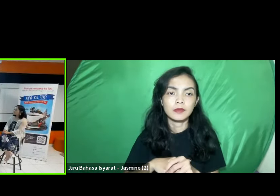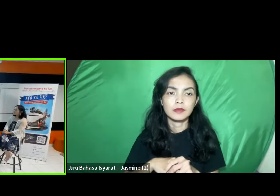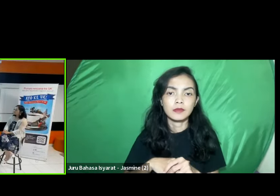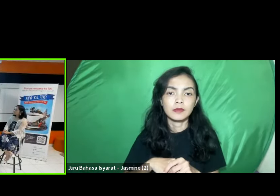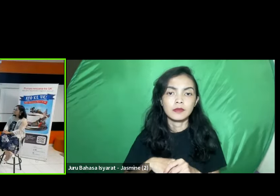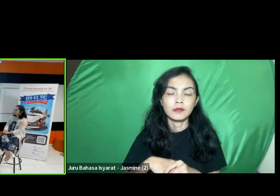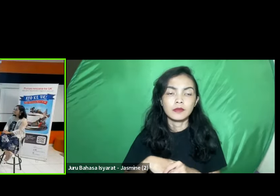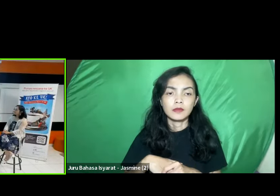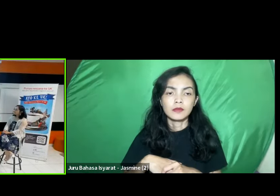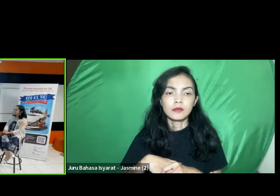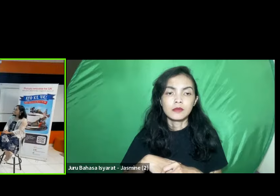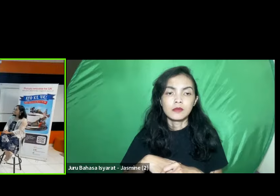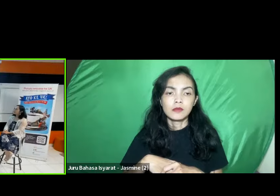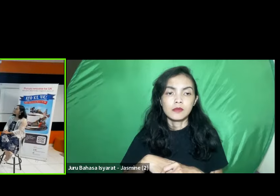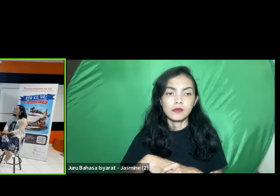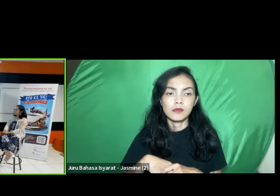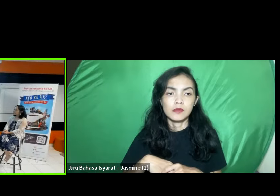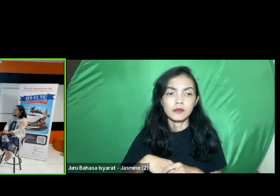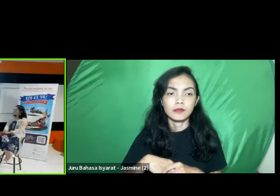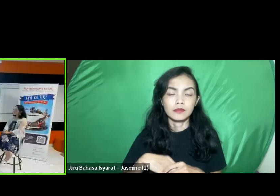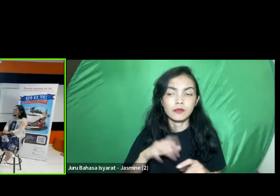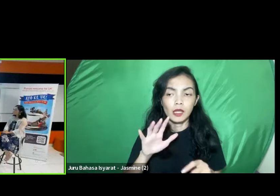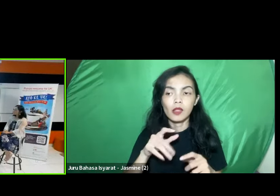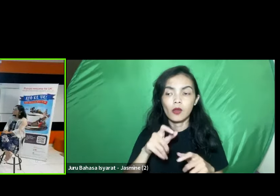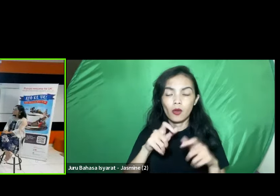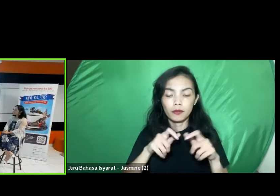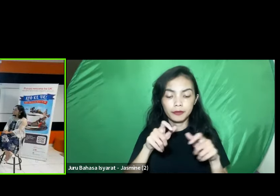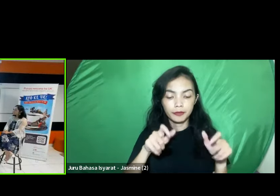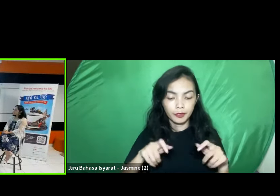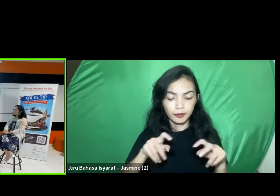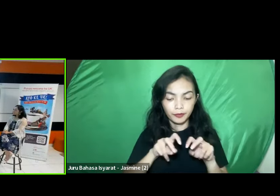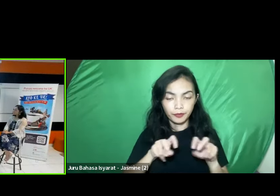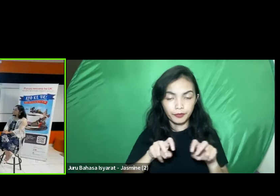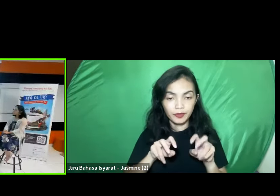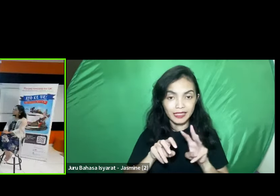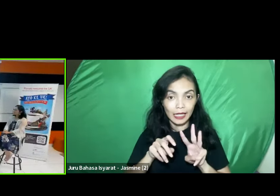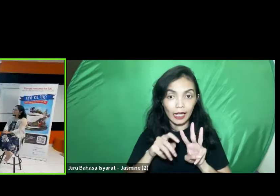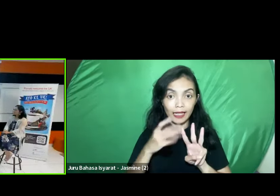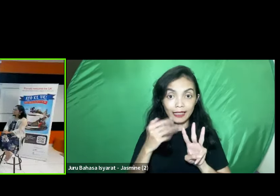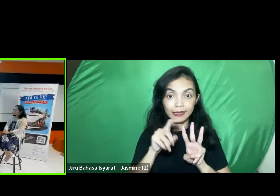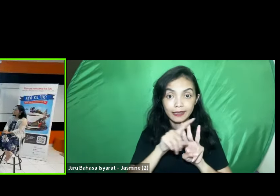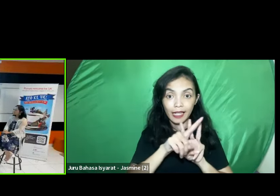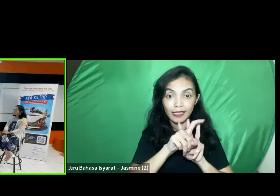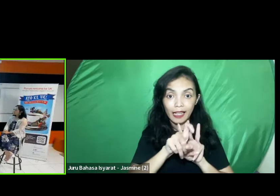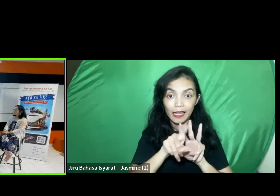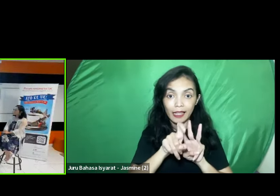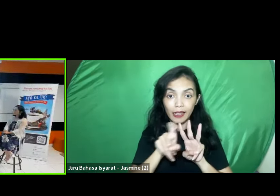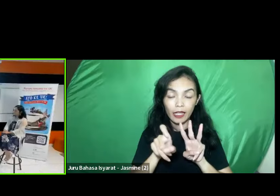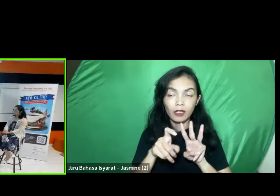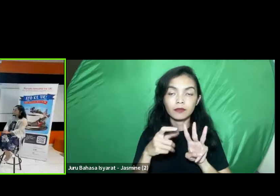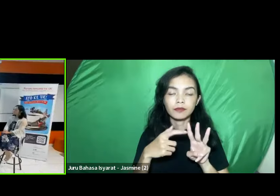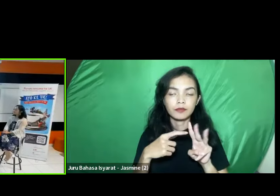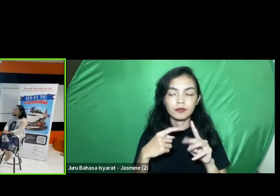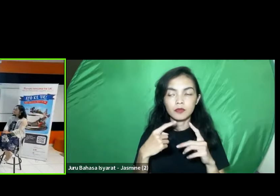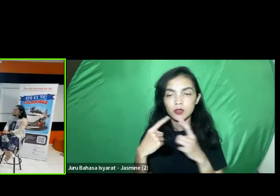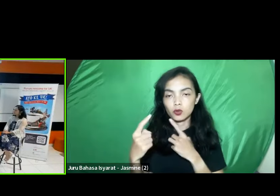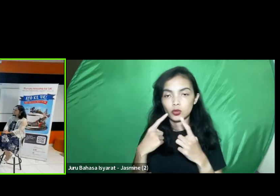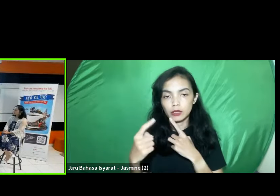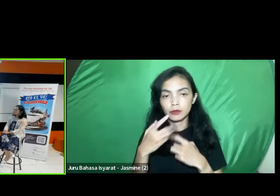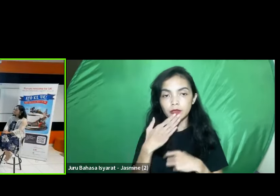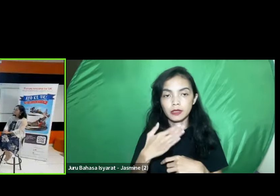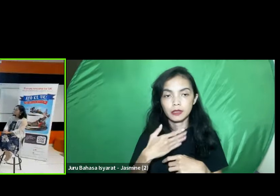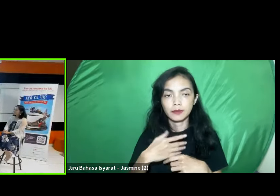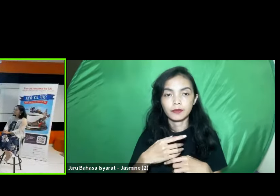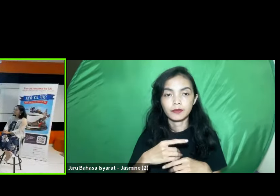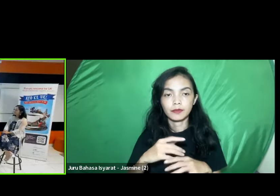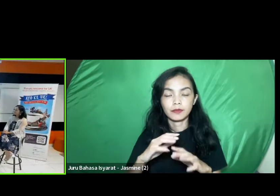pewawancara ngobrol ngobrolin hasil yang tadi kita wawancara nah